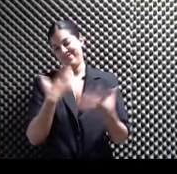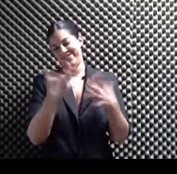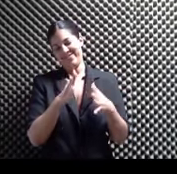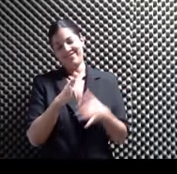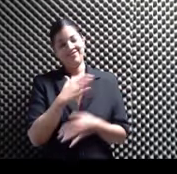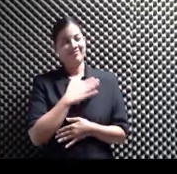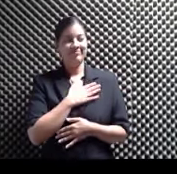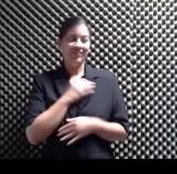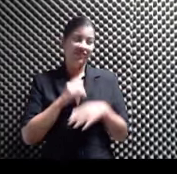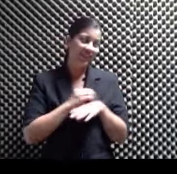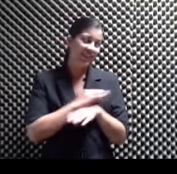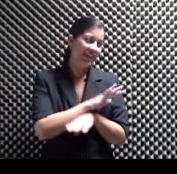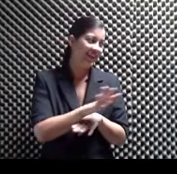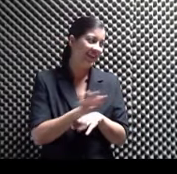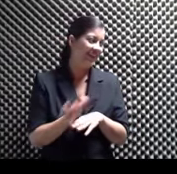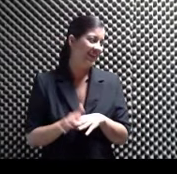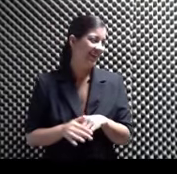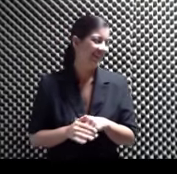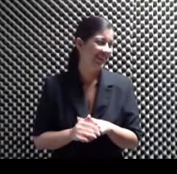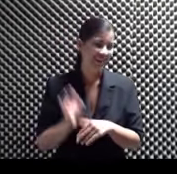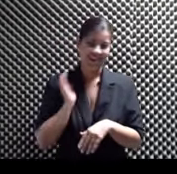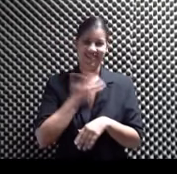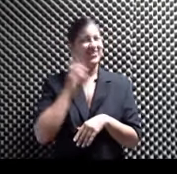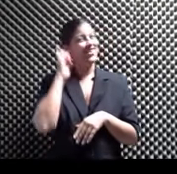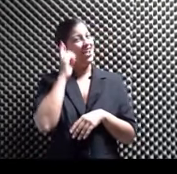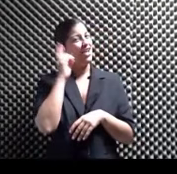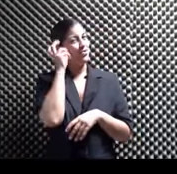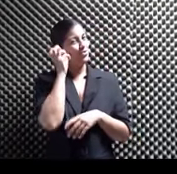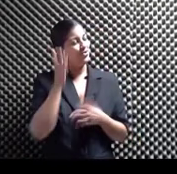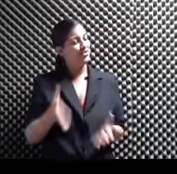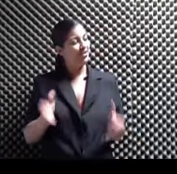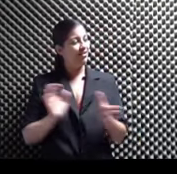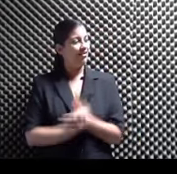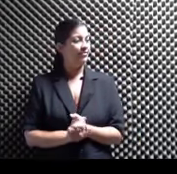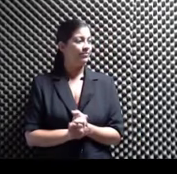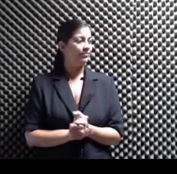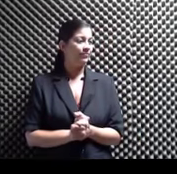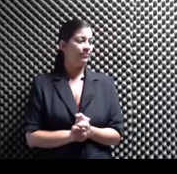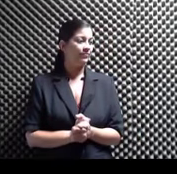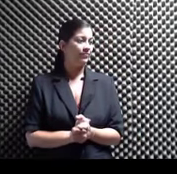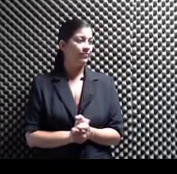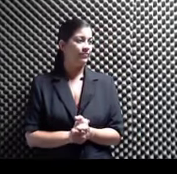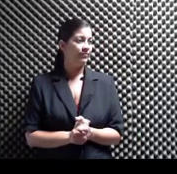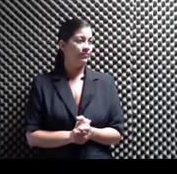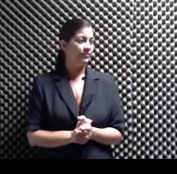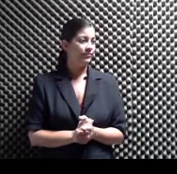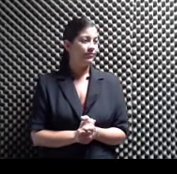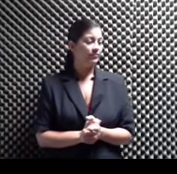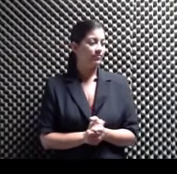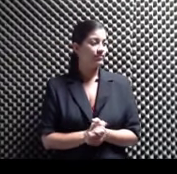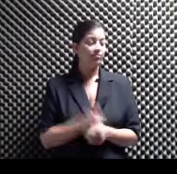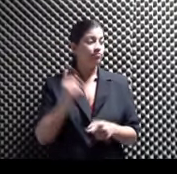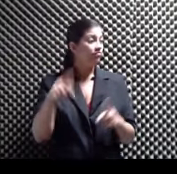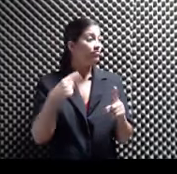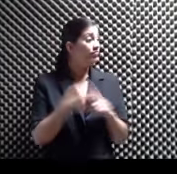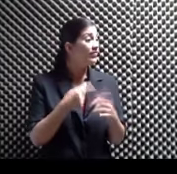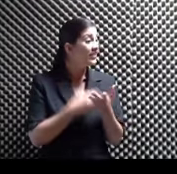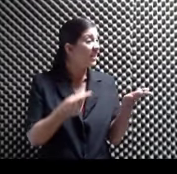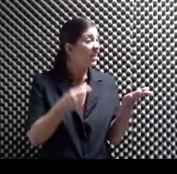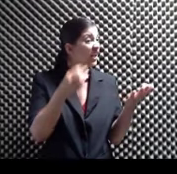¿verdad?, afectar a nuestro radioescucha. Okay. Bueno, cuéntame. Falta saber un poco de qué trata